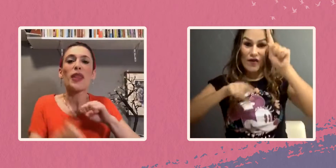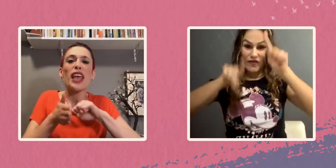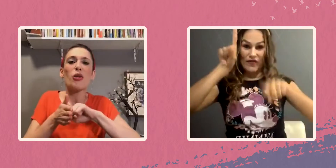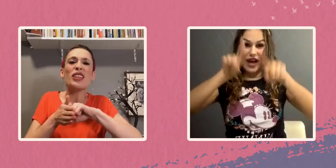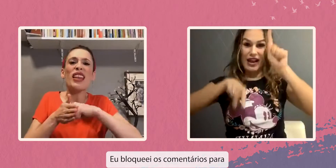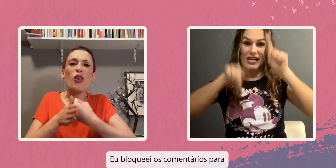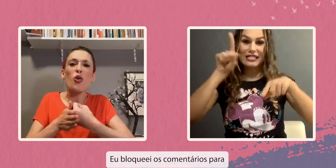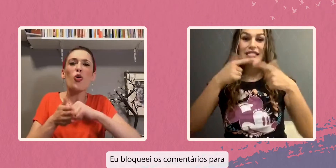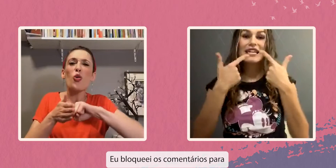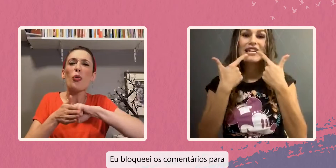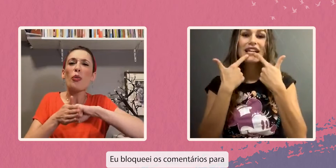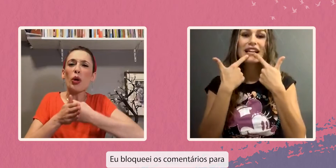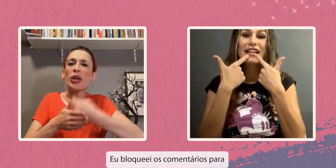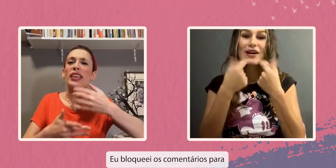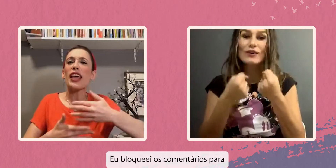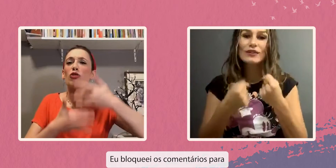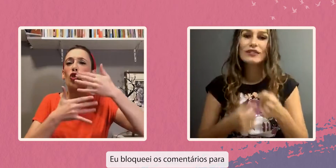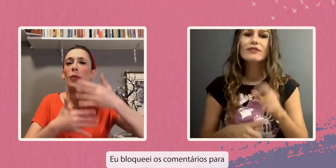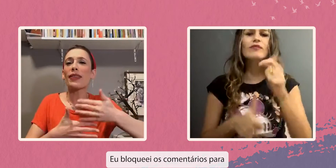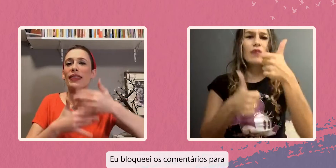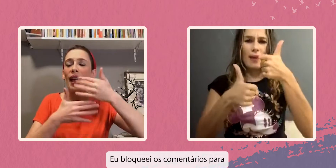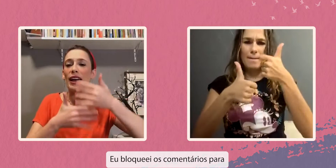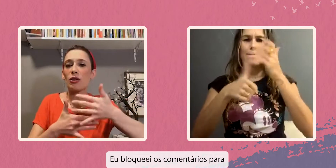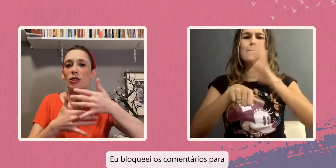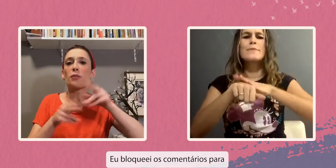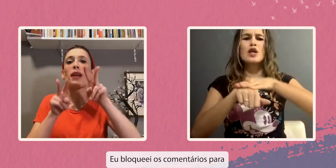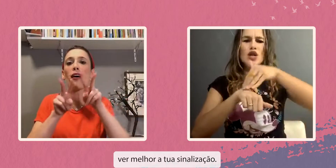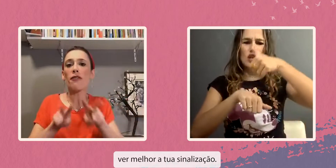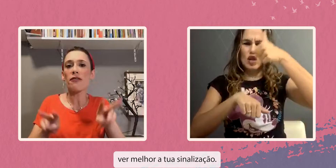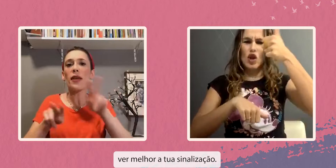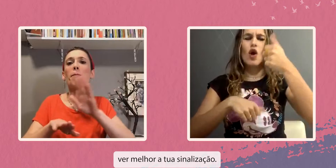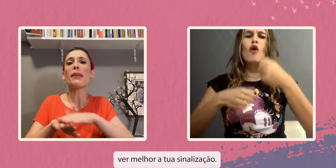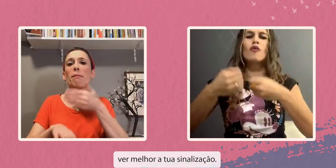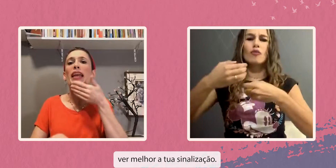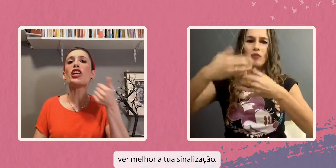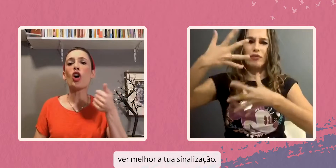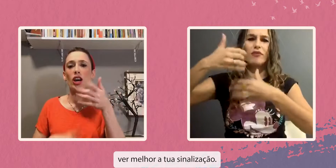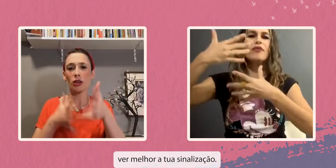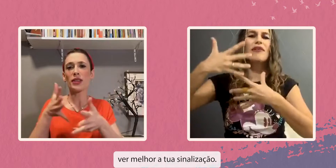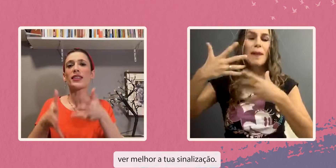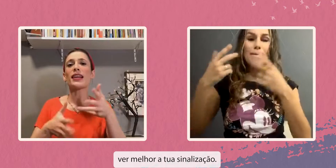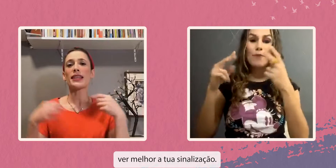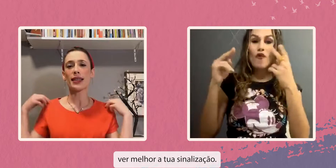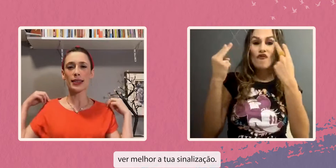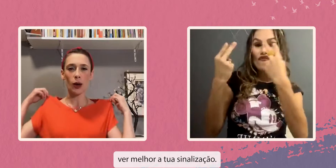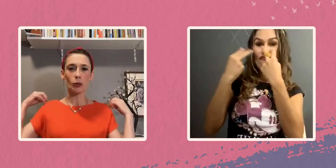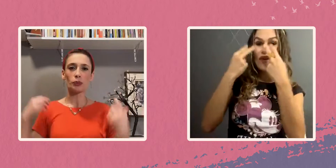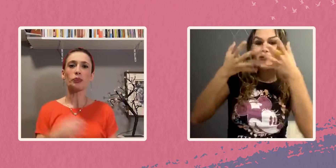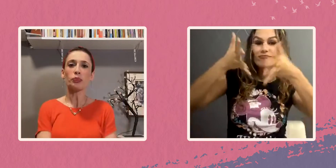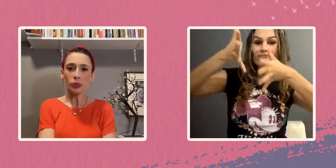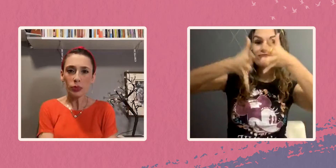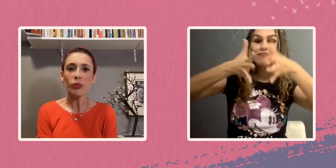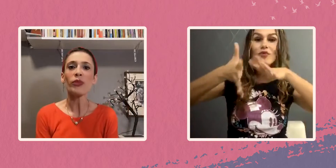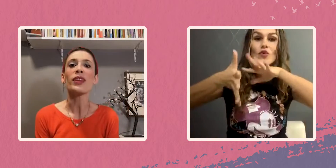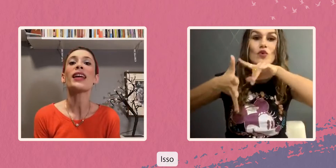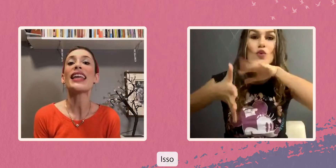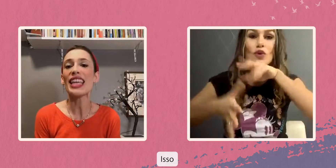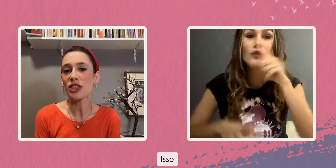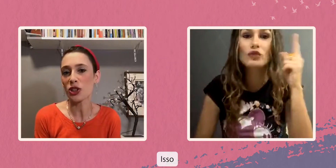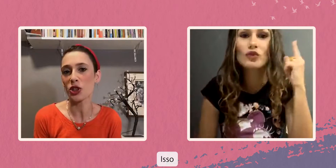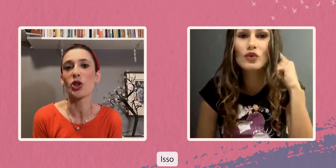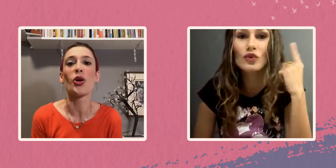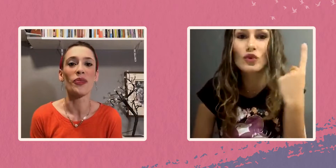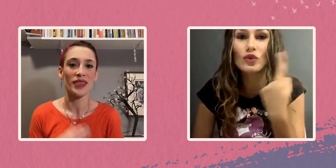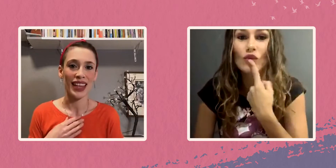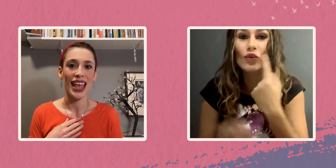Regionalismo. Eu bloqueei os comentários para ver melhor a tua sinalização.